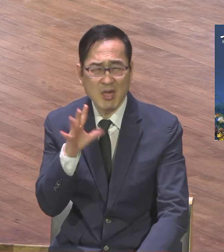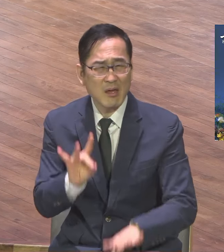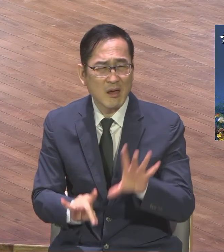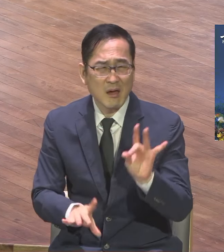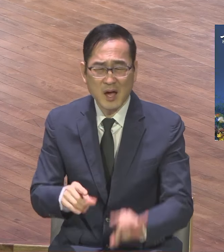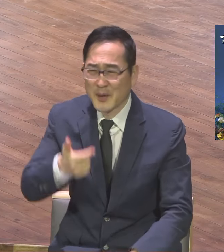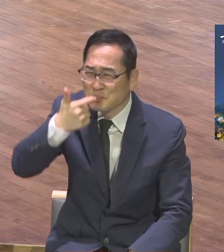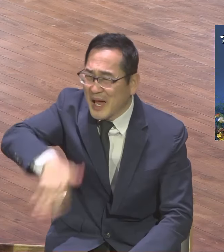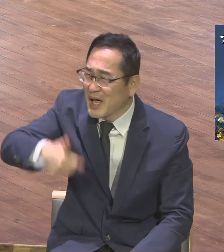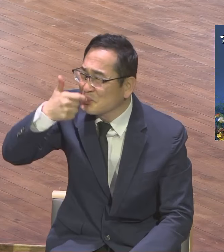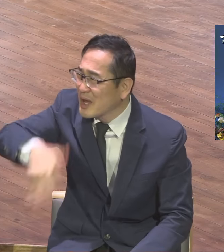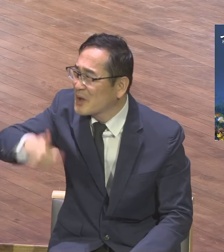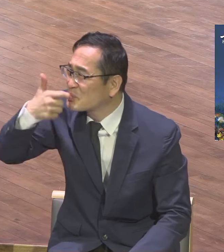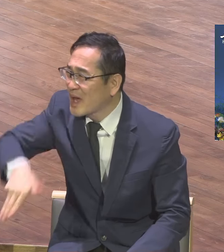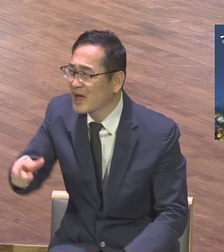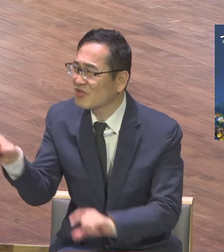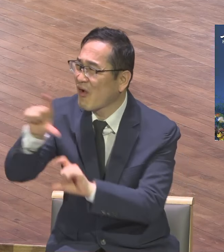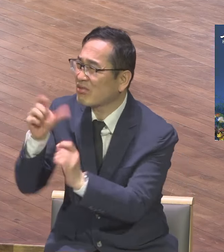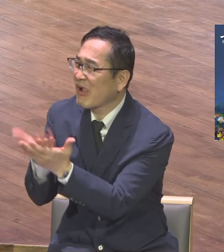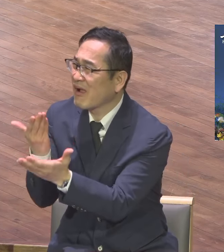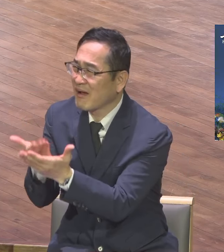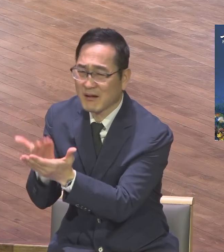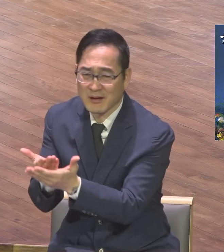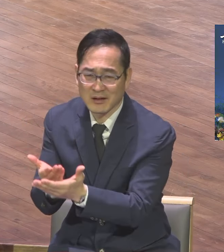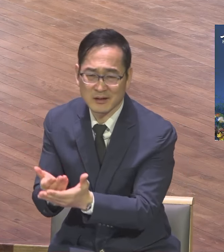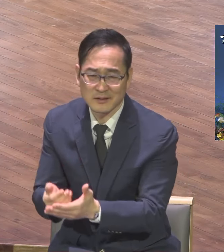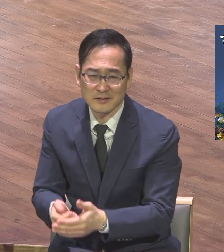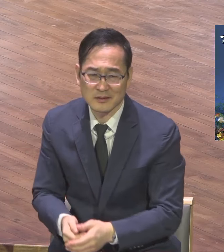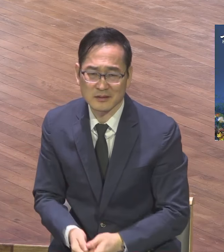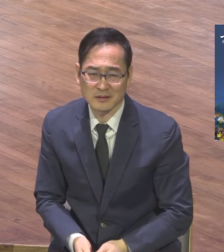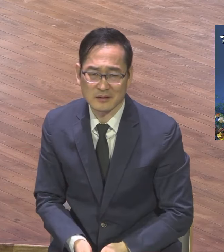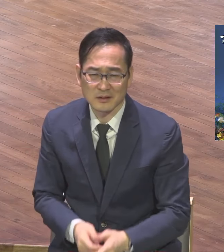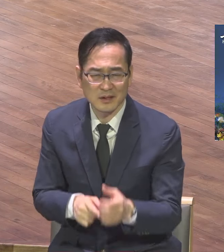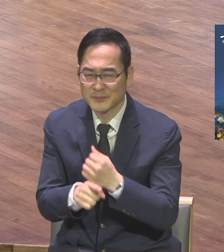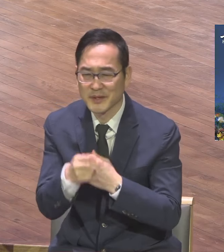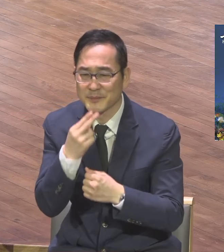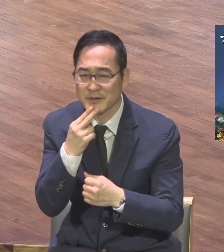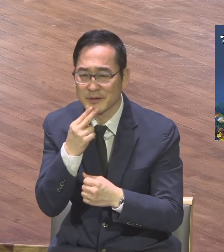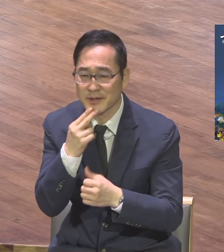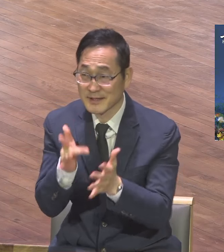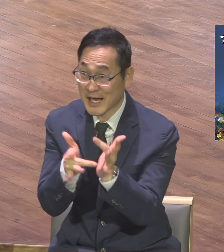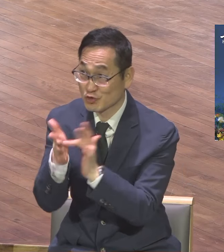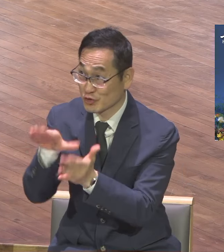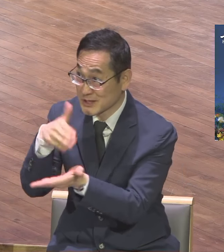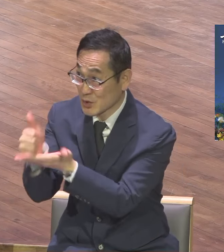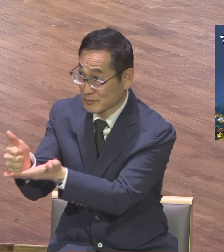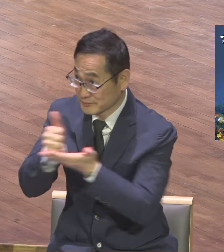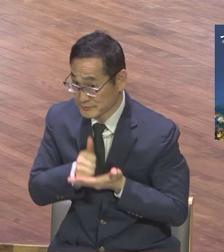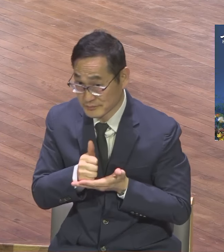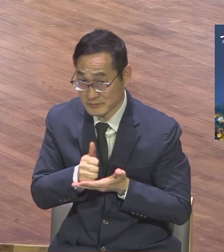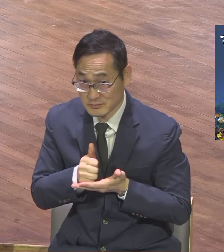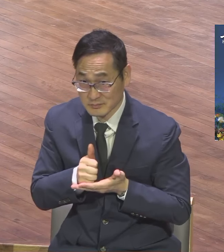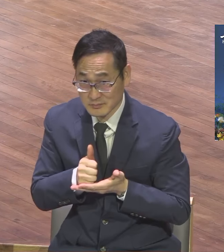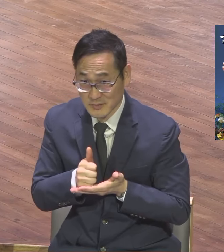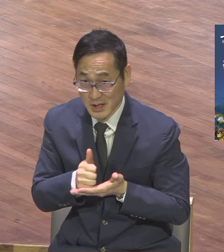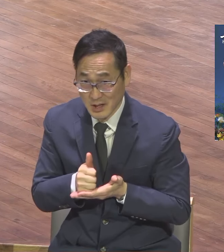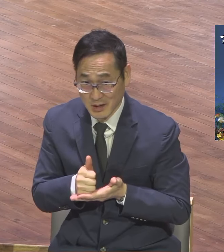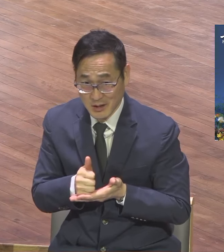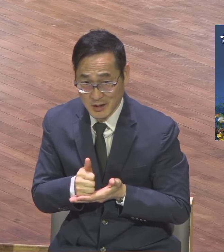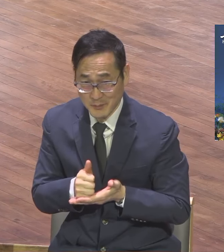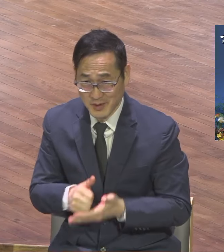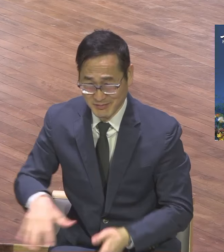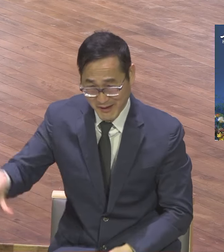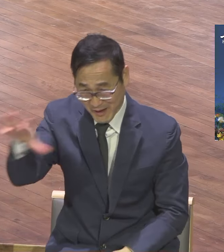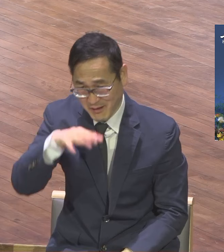그러고 뭘 그렇게 갈증하고. 그건 불신자들이라는 거예요. 그리스도를 가진 건 다 가진 거예요. 세상 불신자들은요,